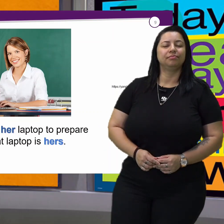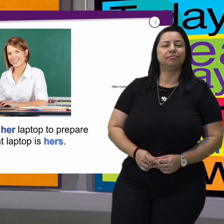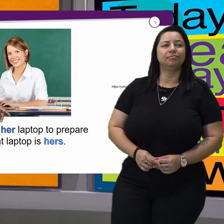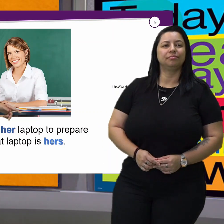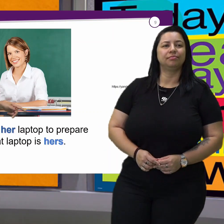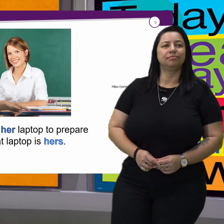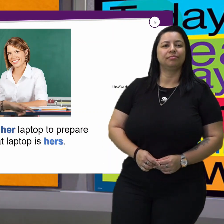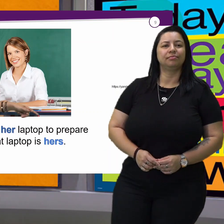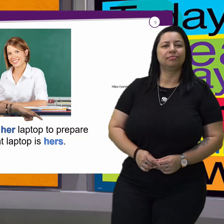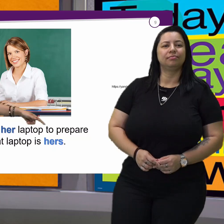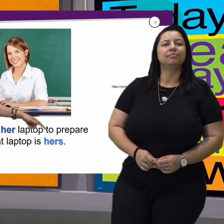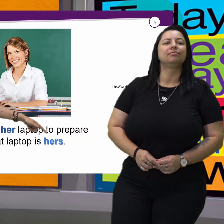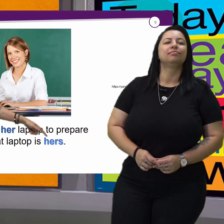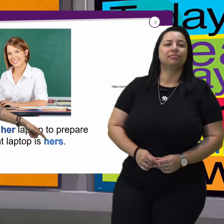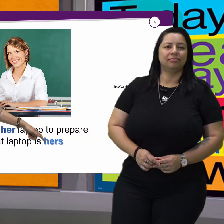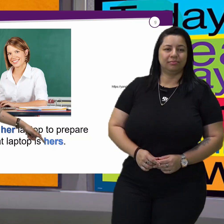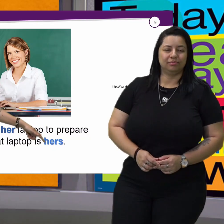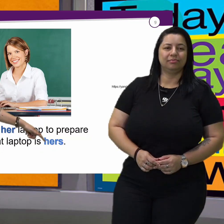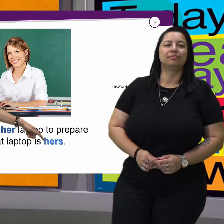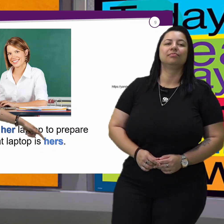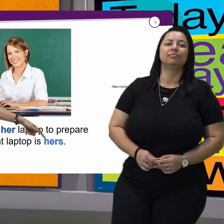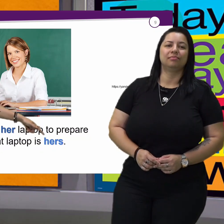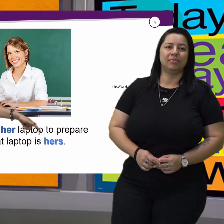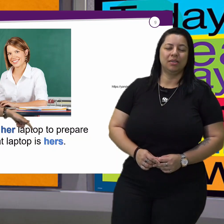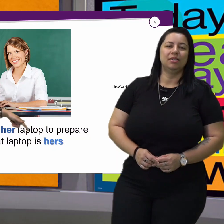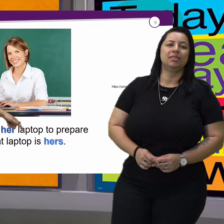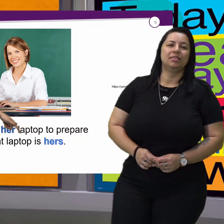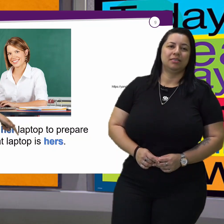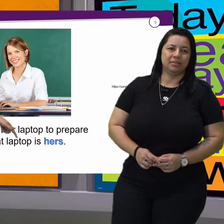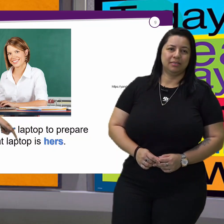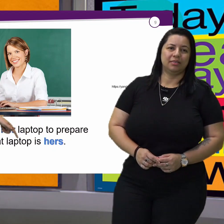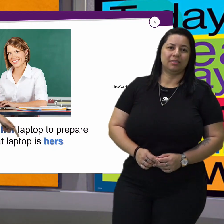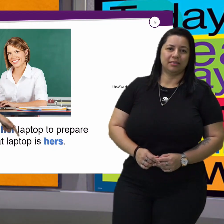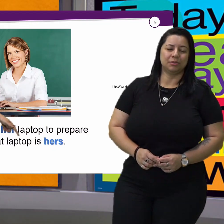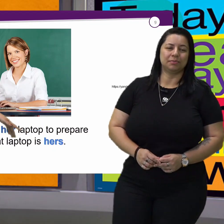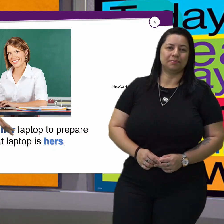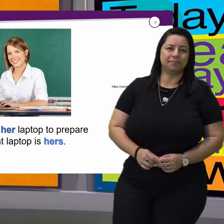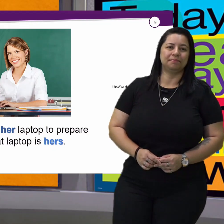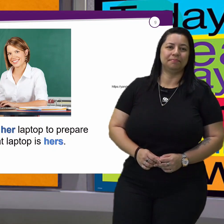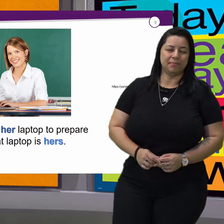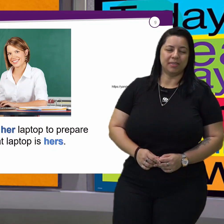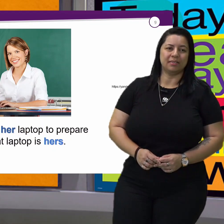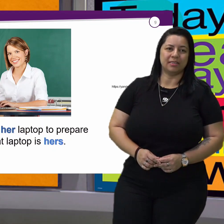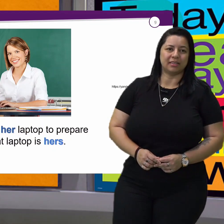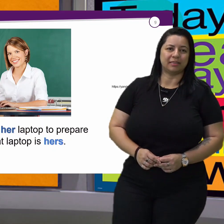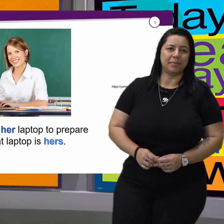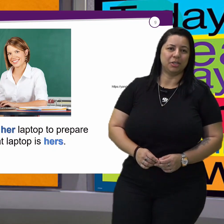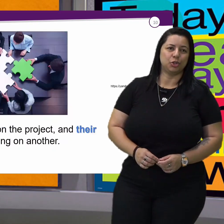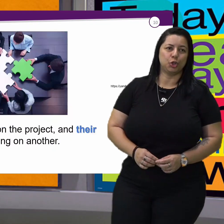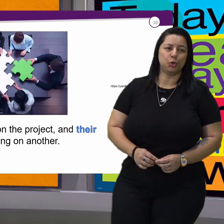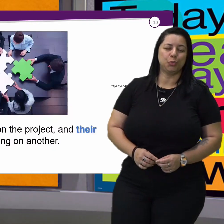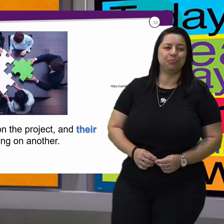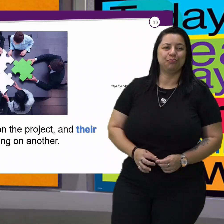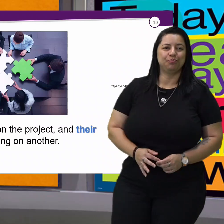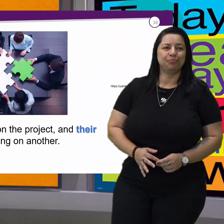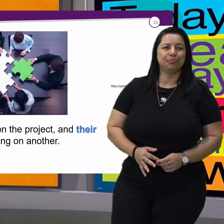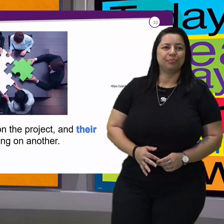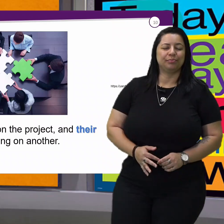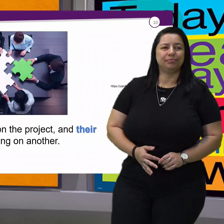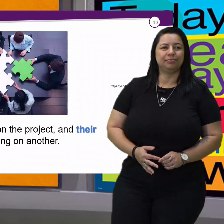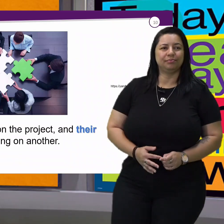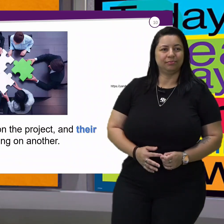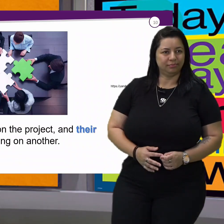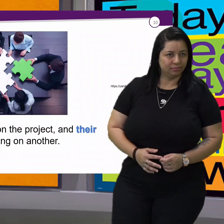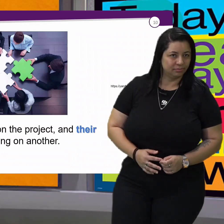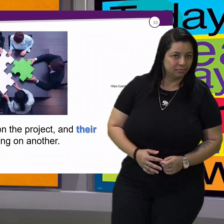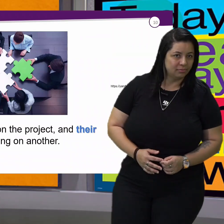é um pronome possessivo, ele vem depois da posse, que a posse é o computador. Exatamente. Lembre disso. Vamos